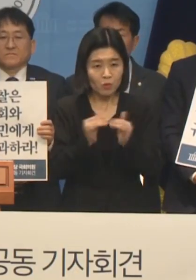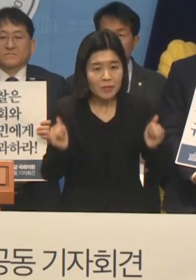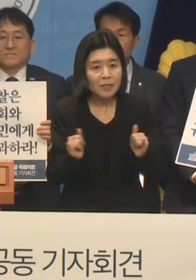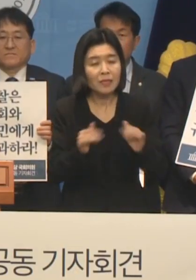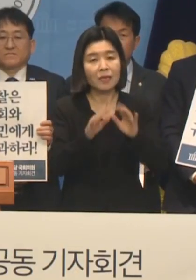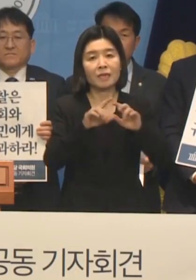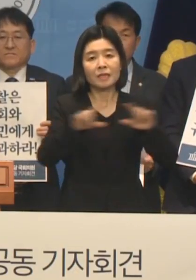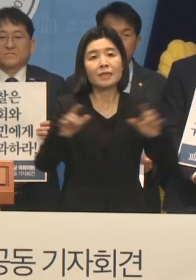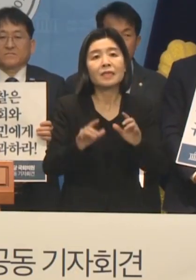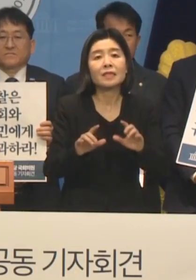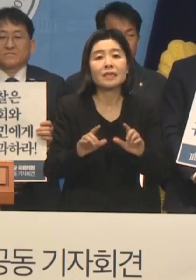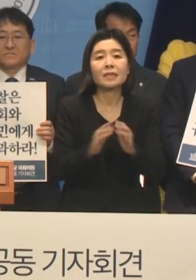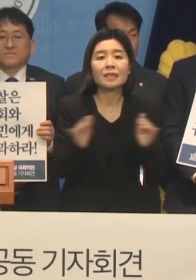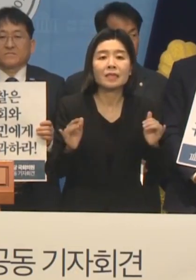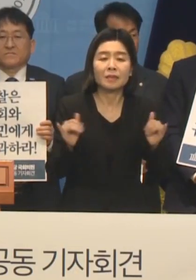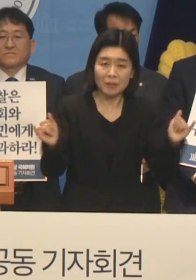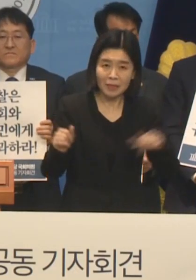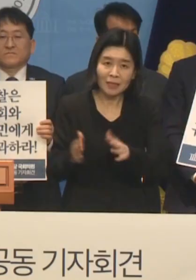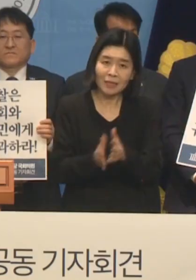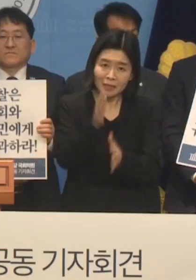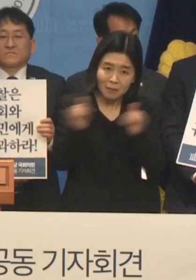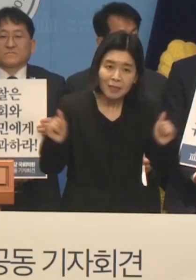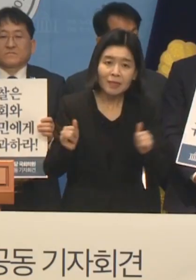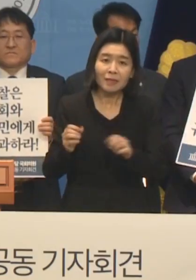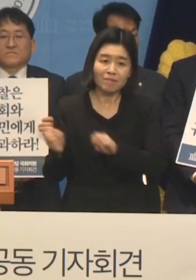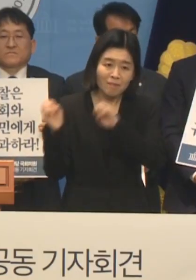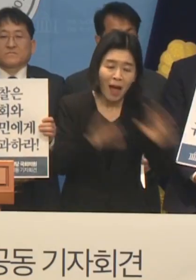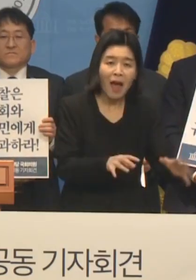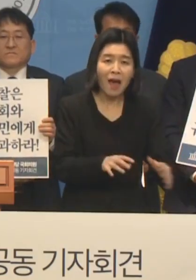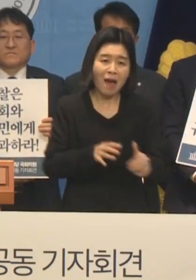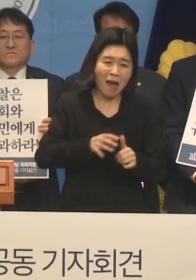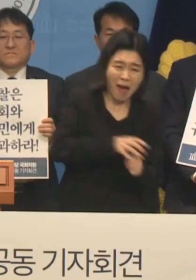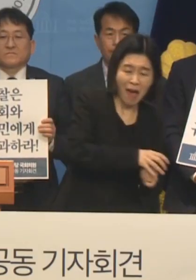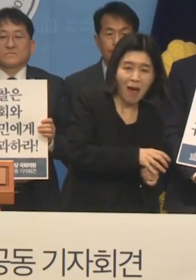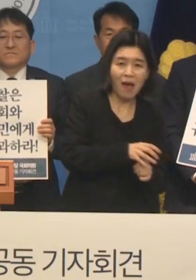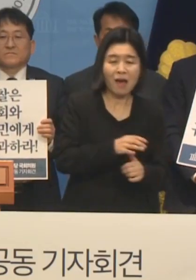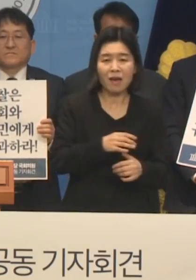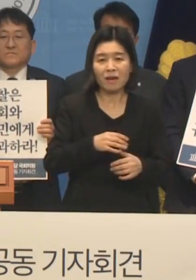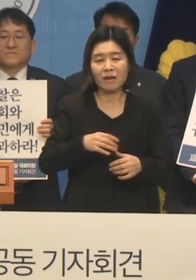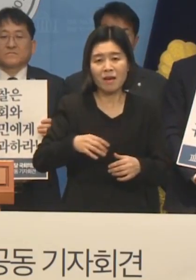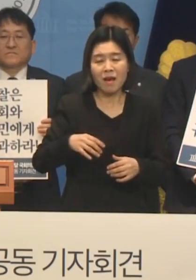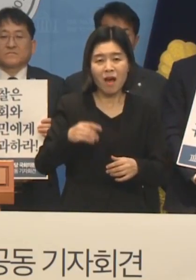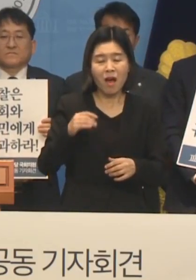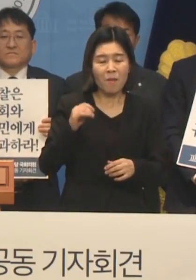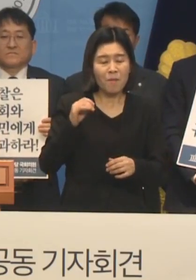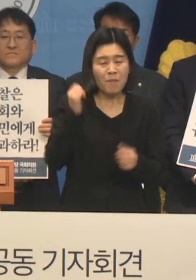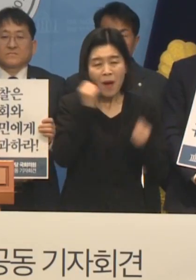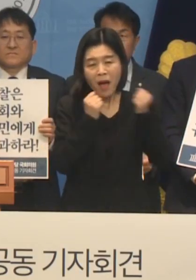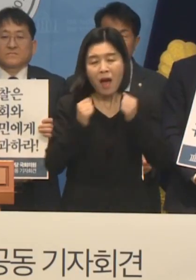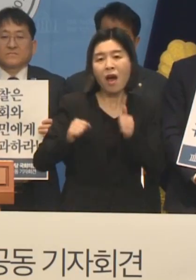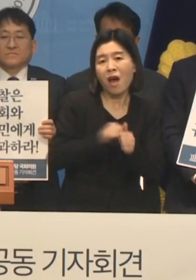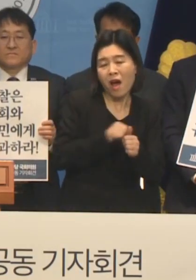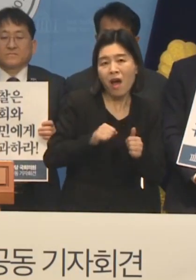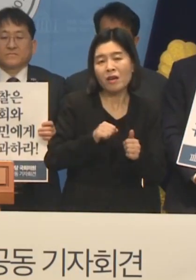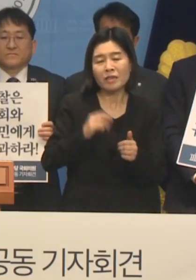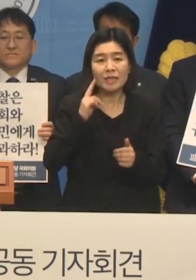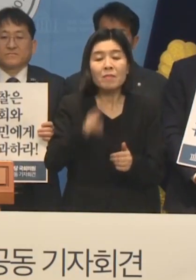시민을 바닥에 내동댕이 치고 목을 조르고 갈비뼈에 멍이 들 정도로 가격하게